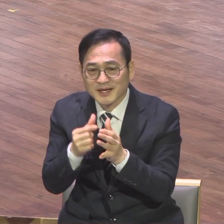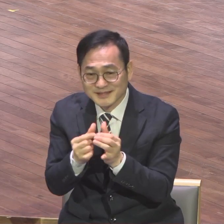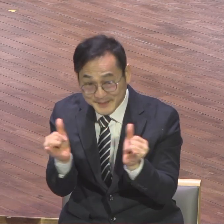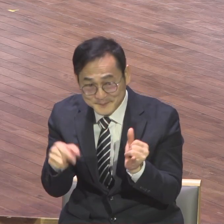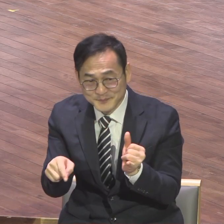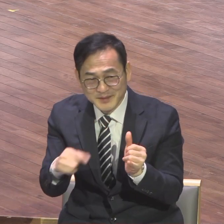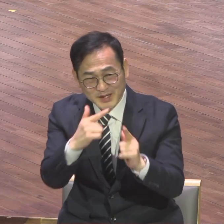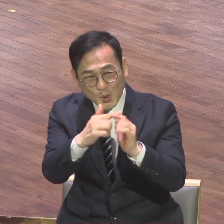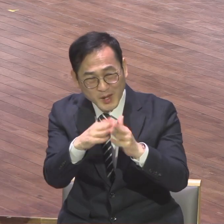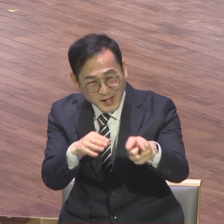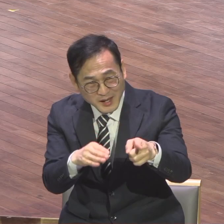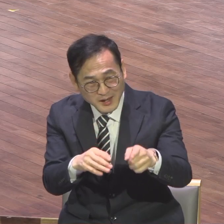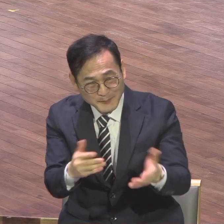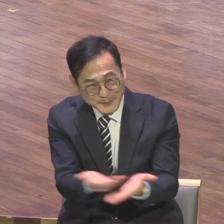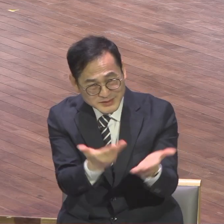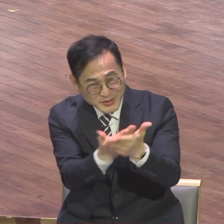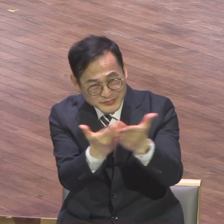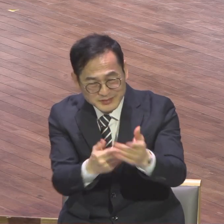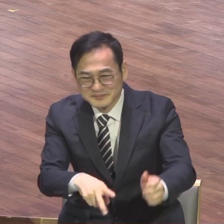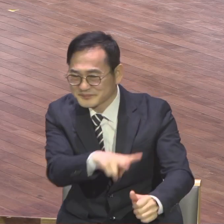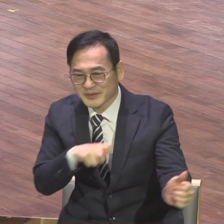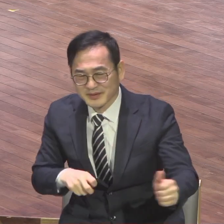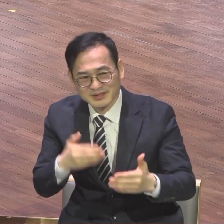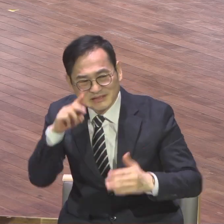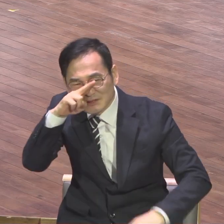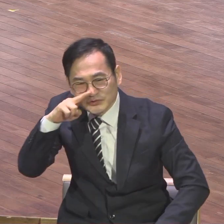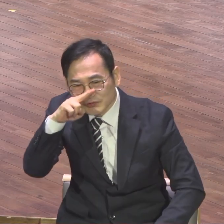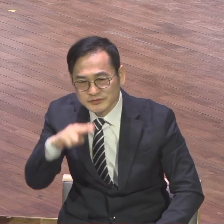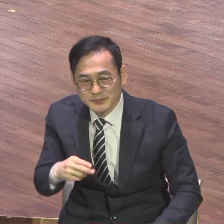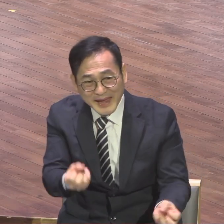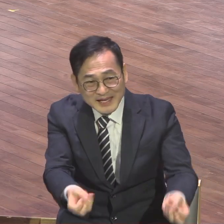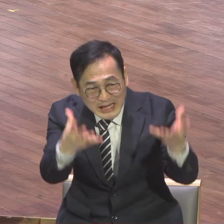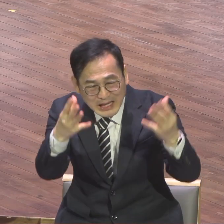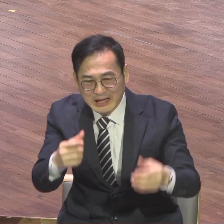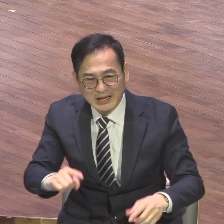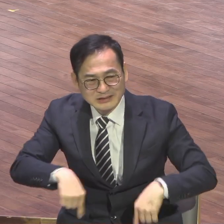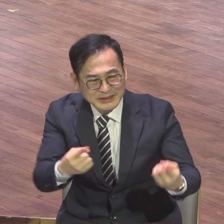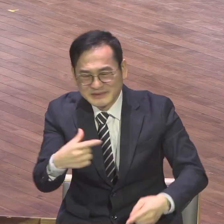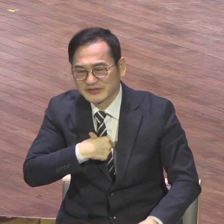교회 되는 꼴을 보기 싫어. 뭐 행사한다 듣기 싫어.